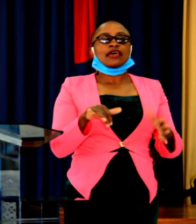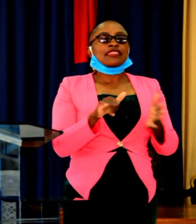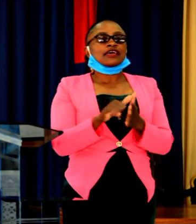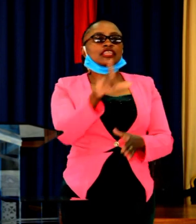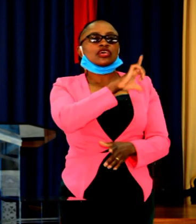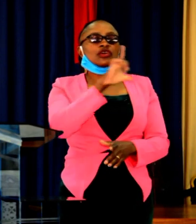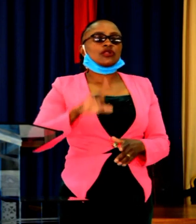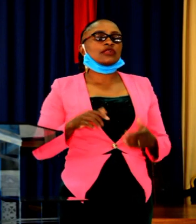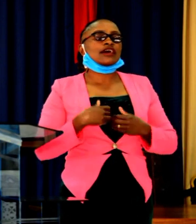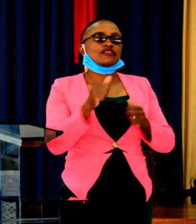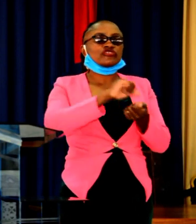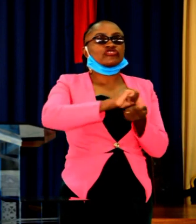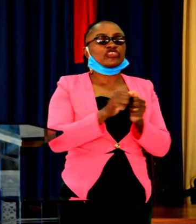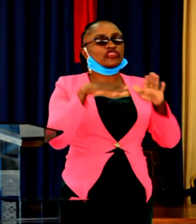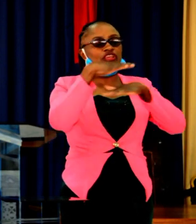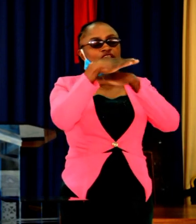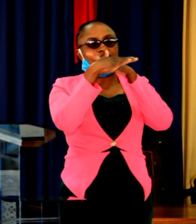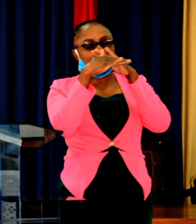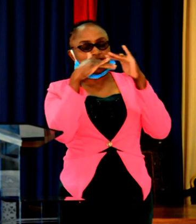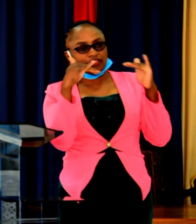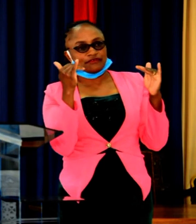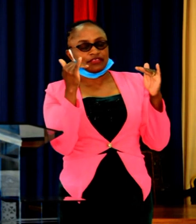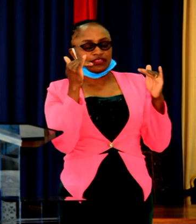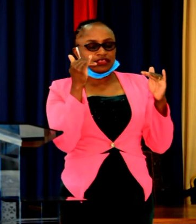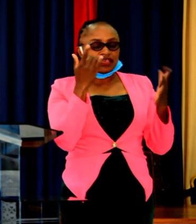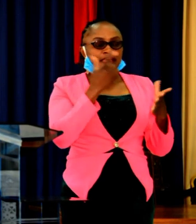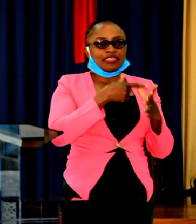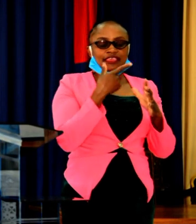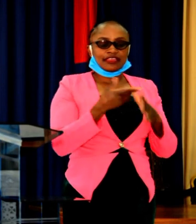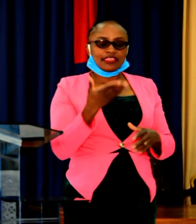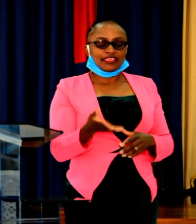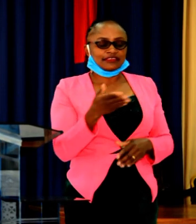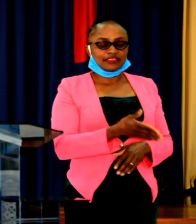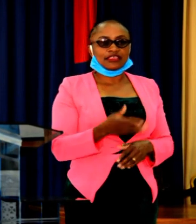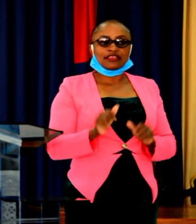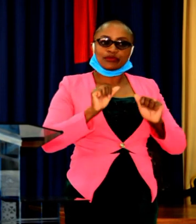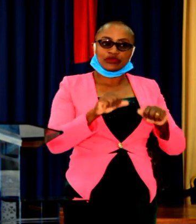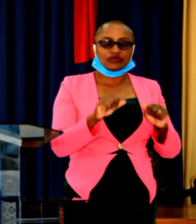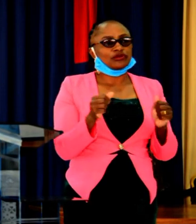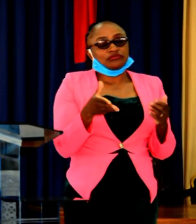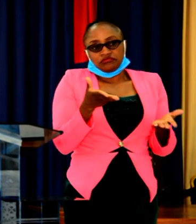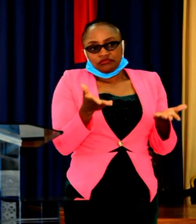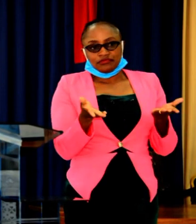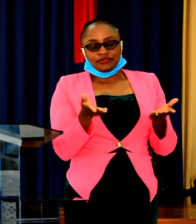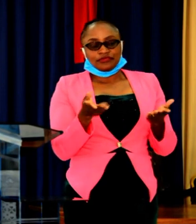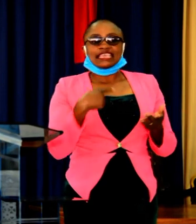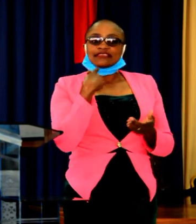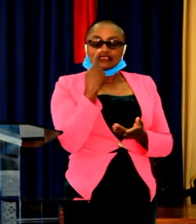angefanya madirisha mbinguni, je, jambo hili lingewezekana?